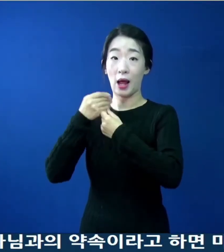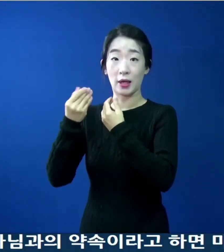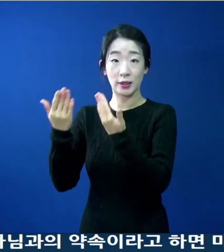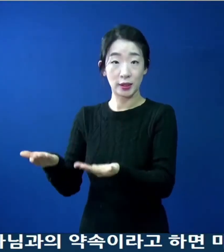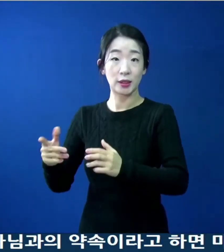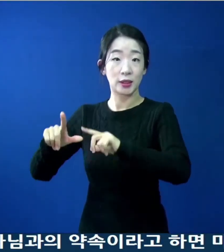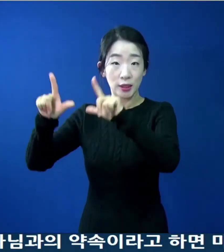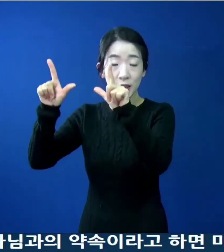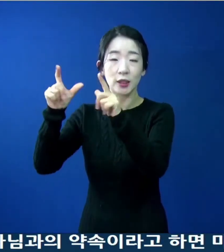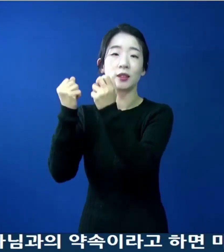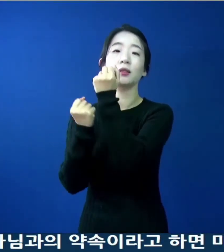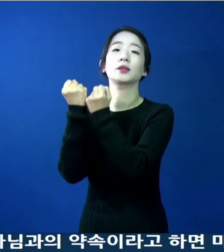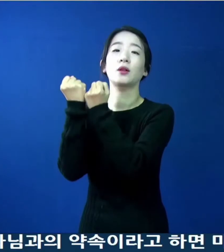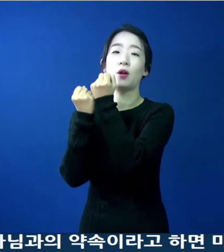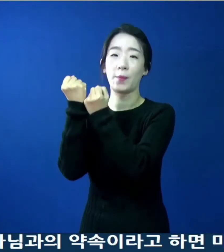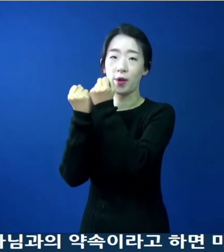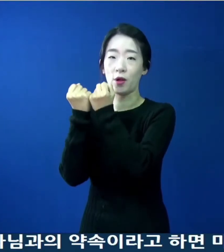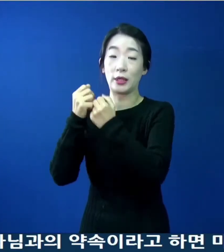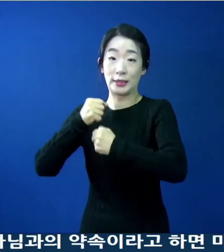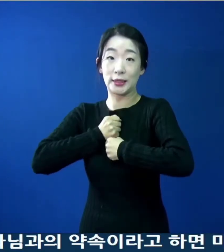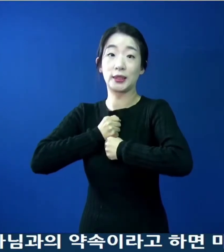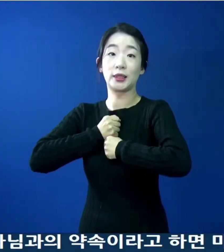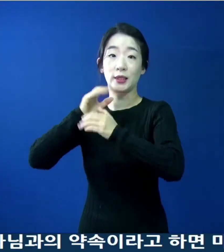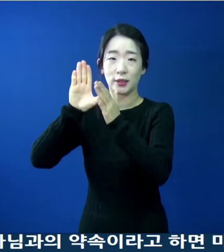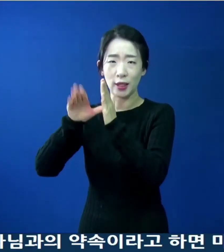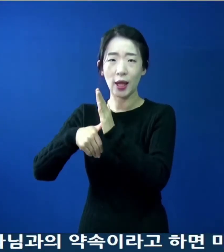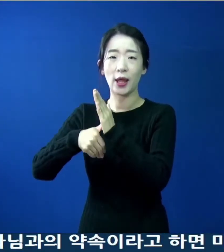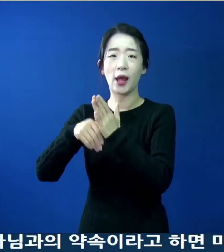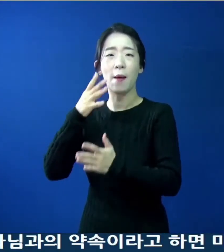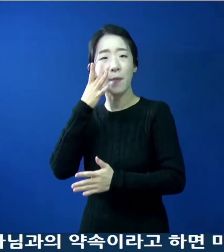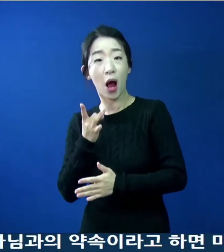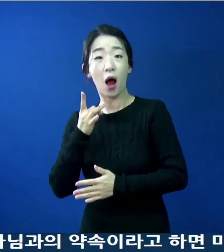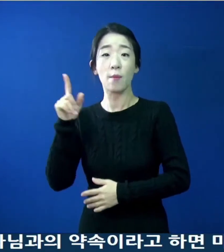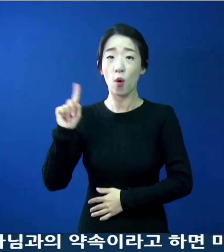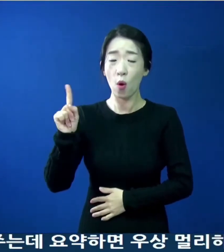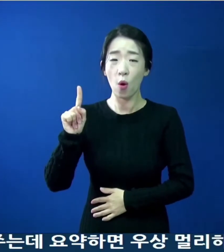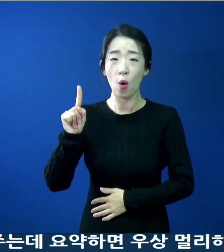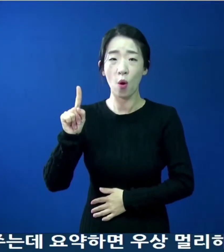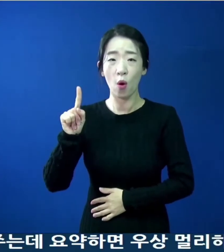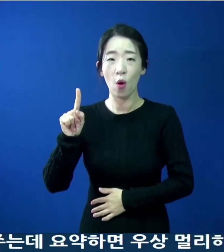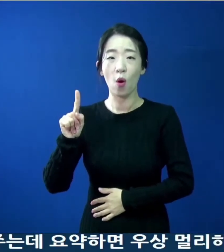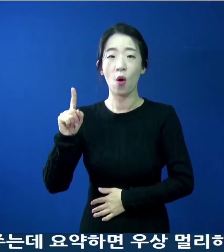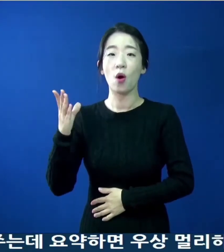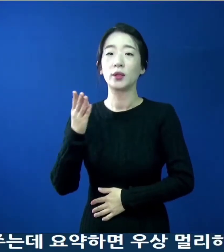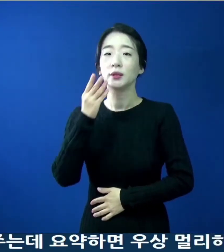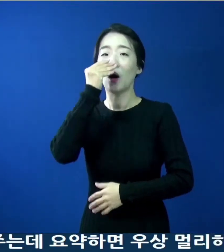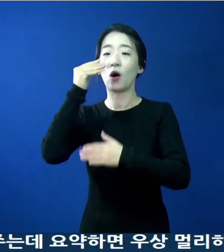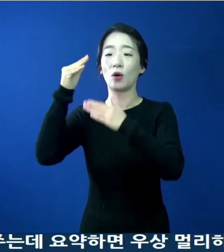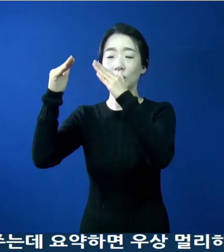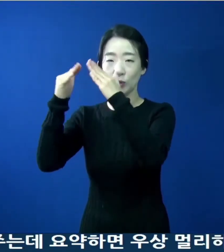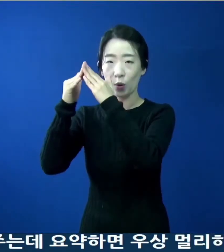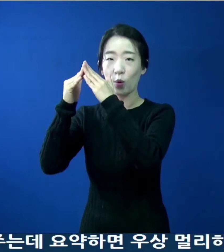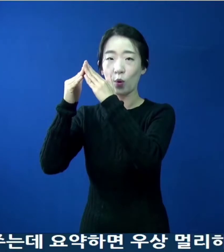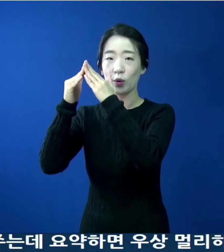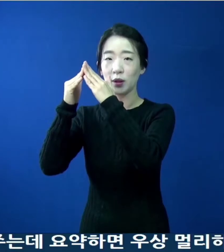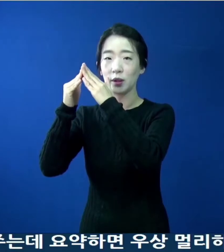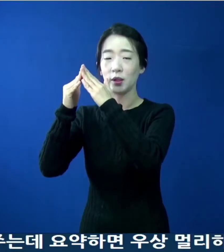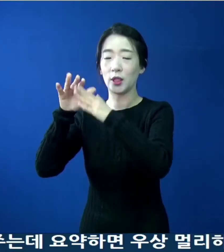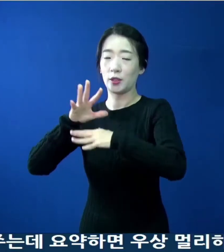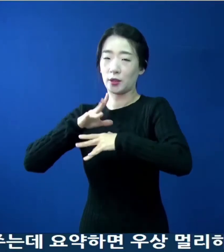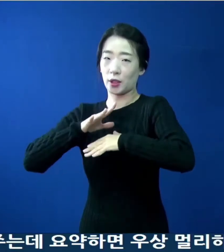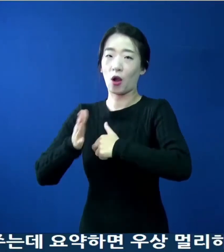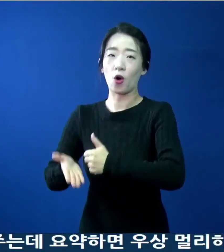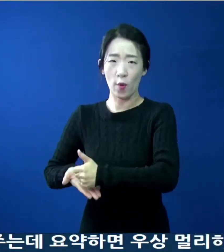부연 설명하면서 안식일을 지킬 때 빠뜨려서는 안 되는 요소가 있는데 성소를 경외하라, 이런